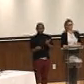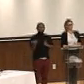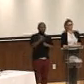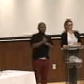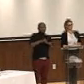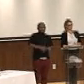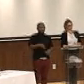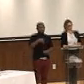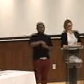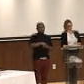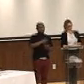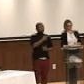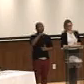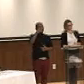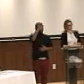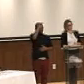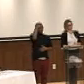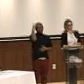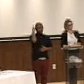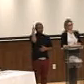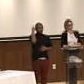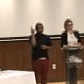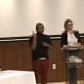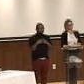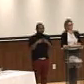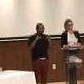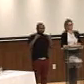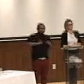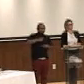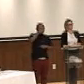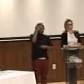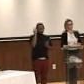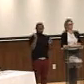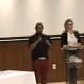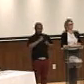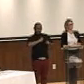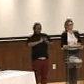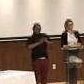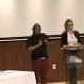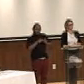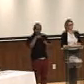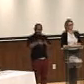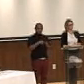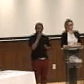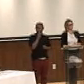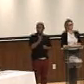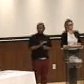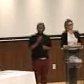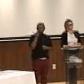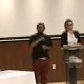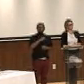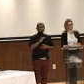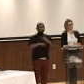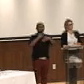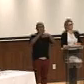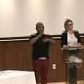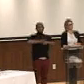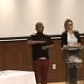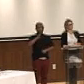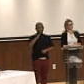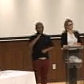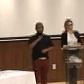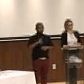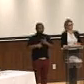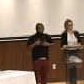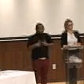respectivamente, pudéssemos construir pessoas capazes de administrar o instituto, pessoas que pudessem dar o passo seguinte. Esse trabalho de formação